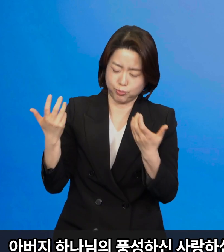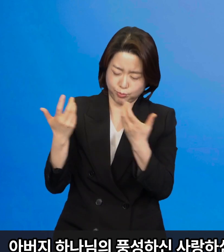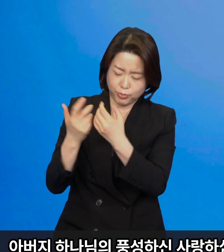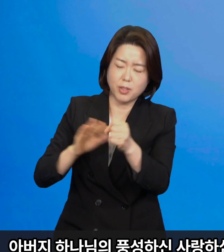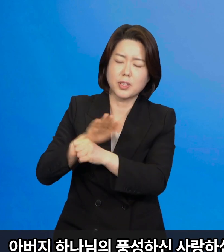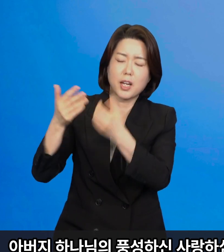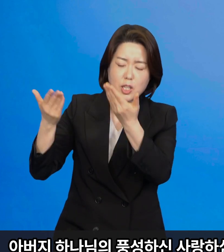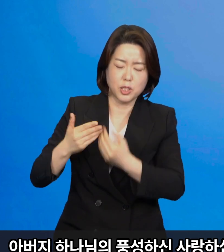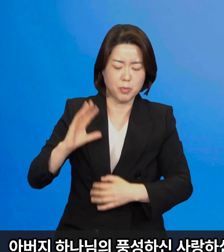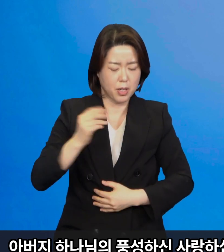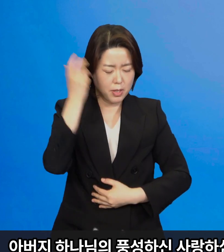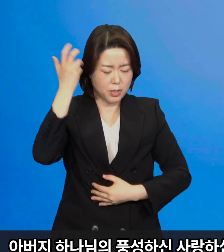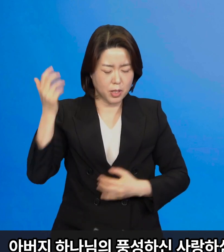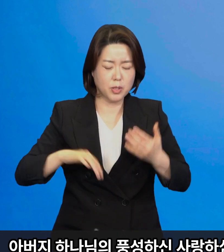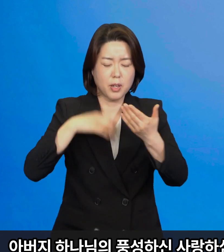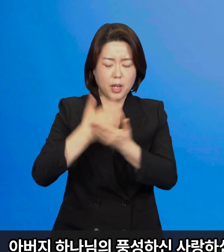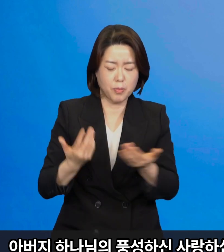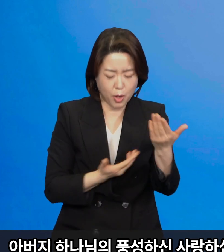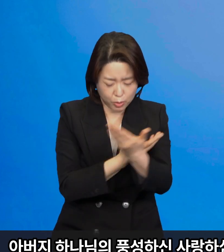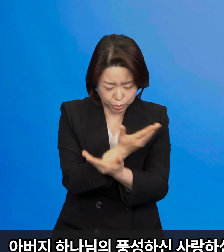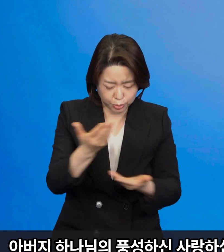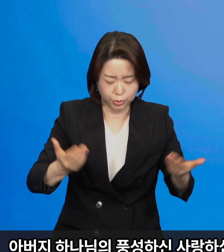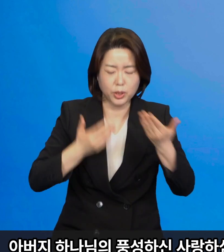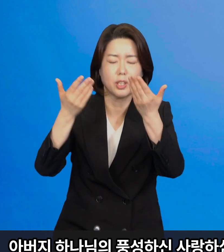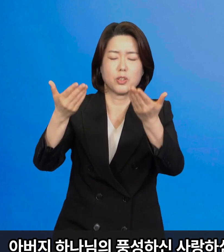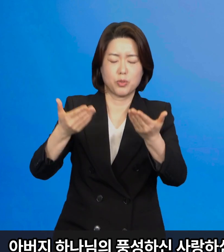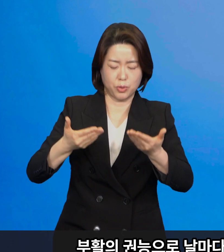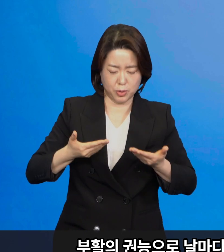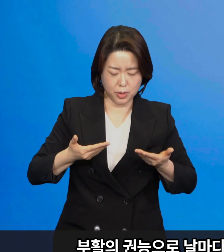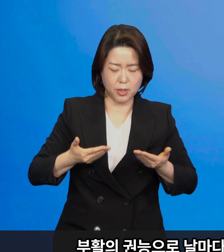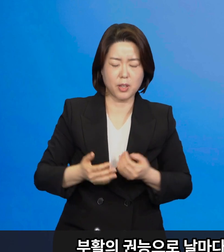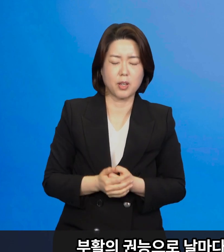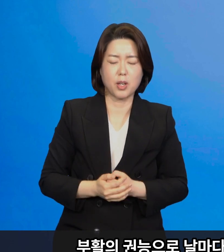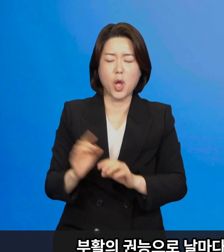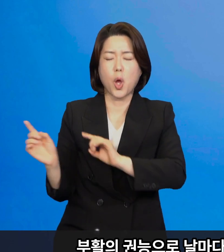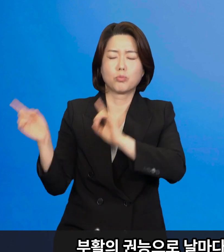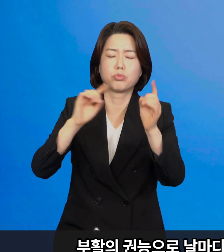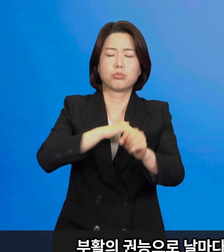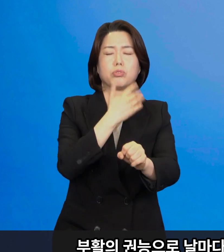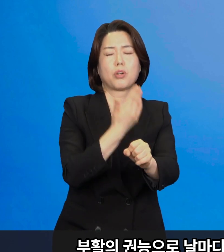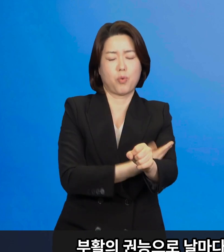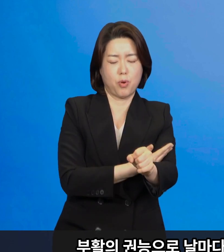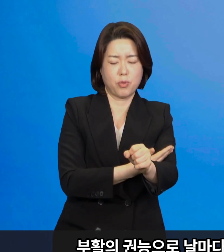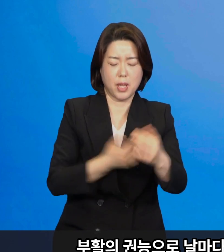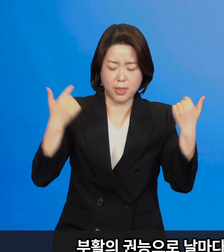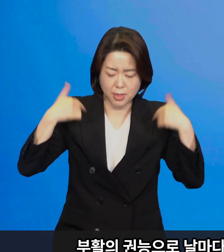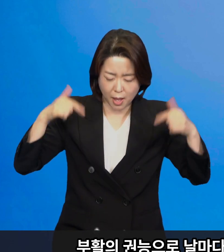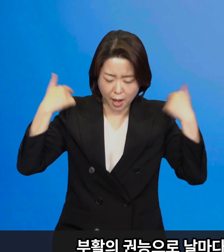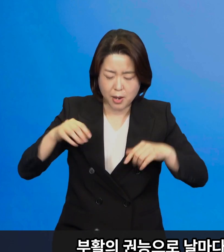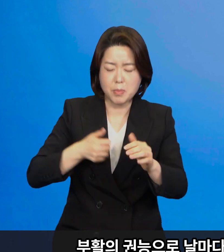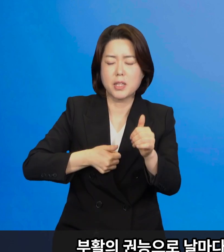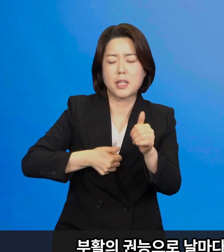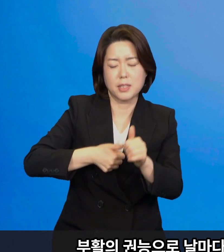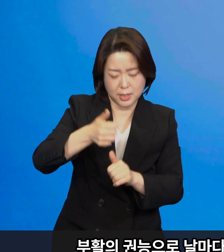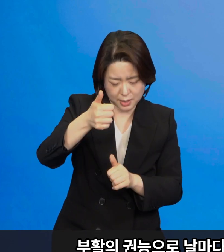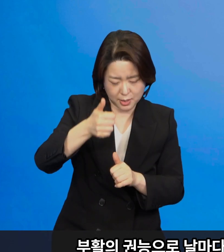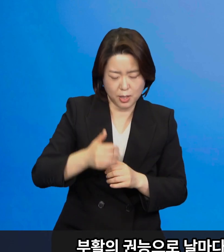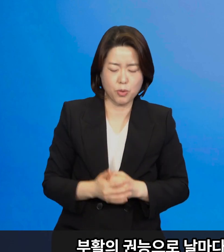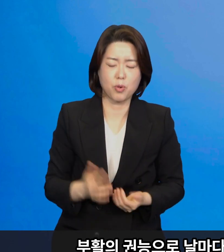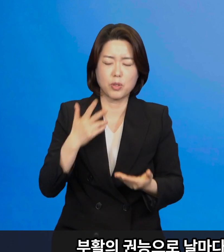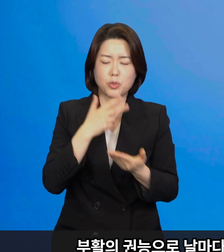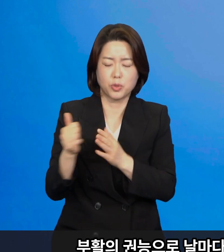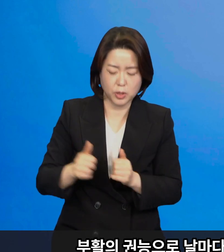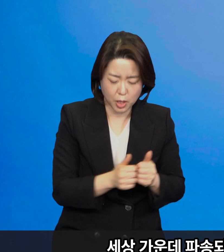사랑하심과 성령님의 감화감동 교통케 하심이 부활의 권능으로 날마다 승리하며